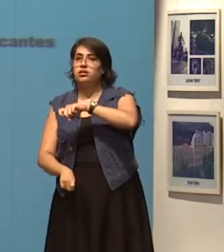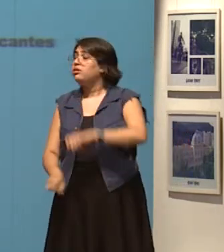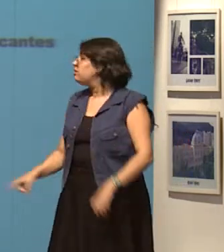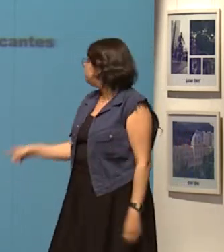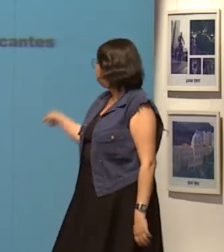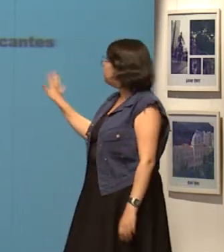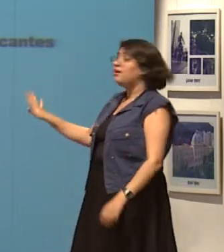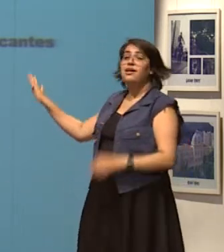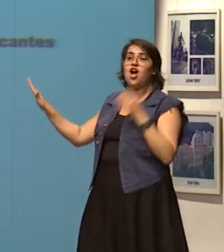do estuprador.